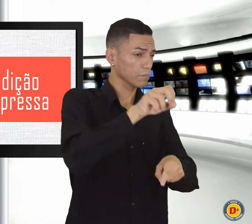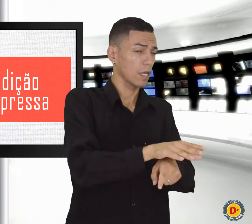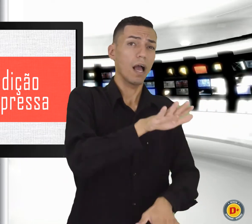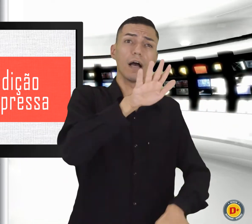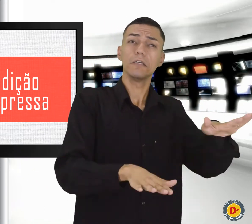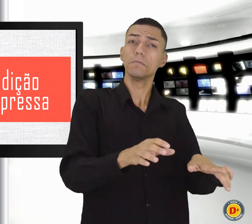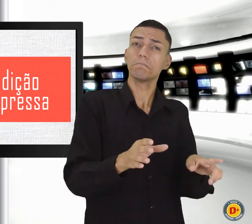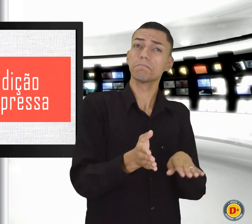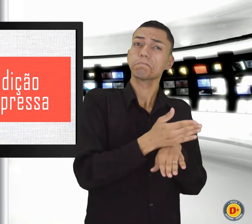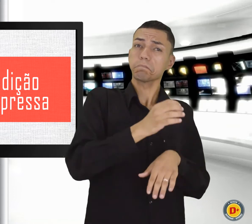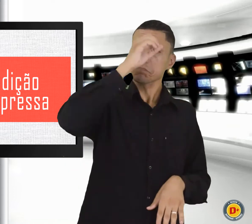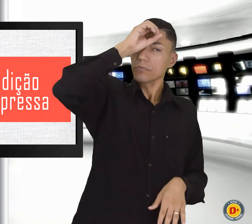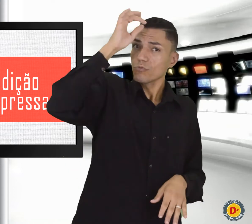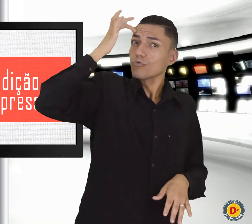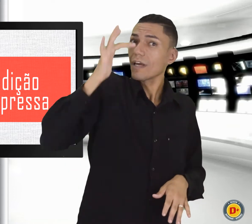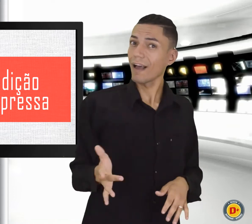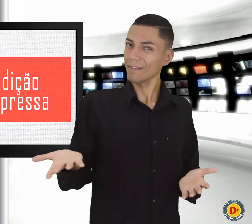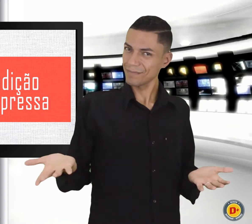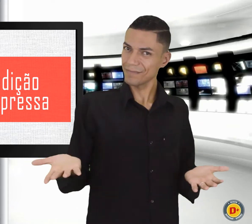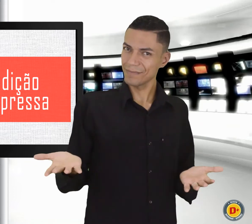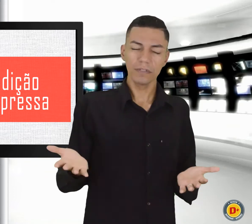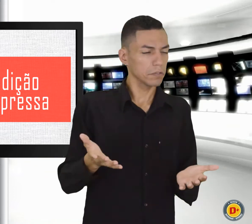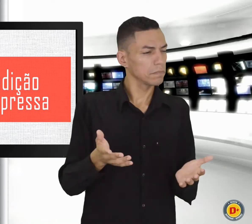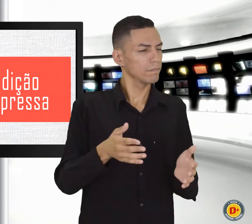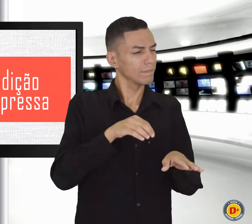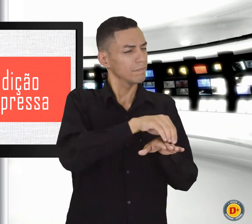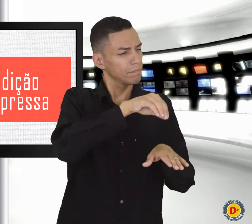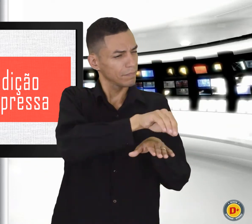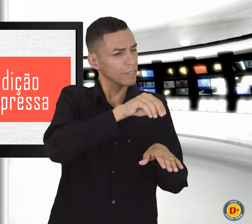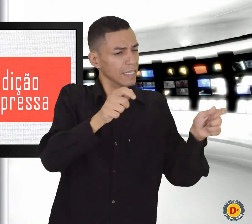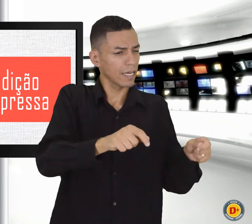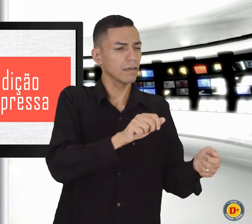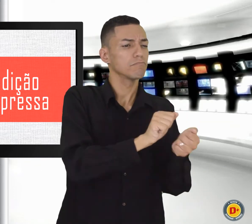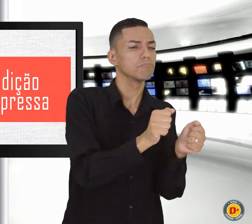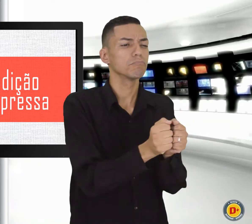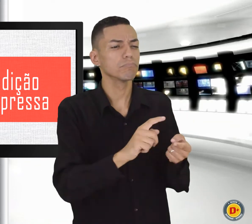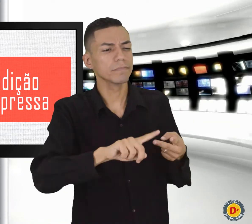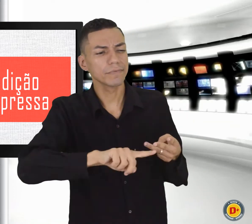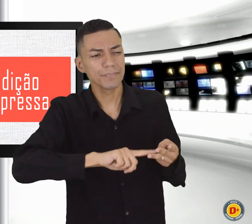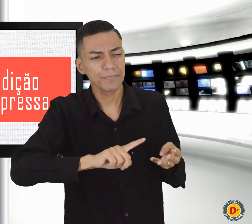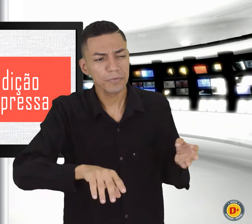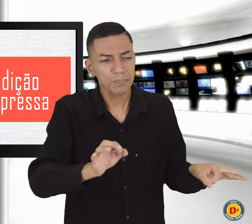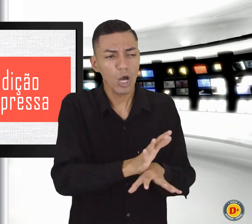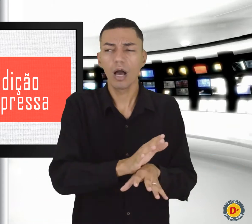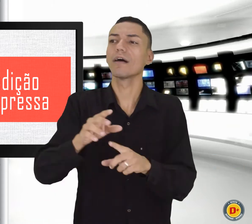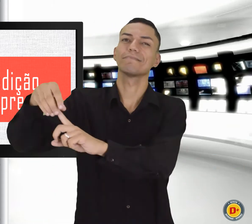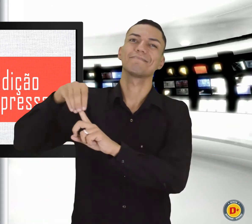Portanto, a metodologia usa a técnica conhecida como customização, pois o perfil do